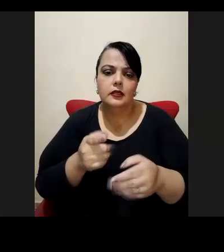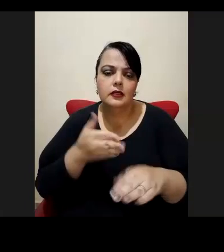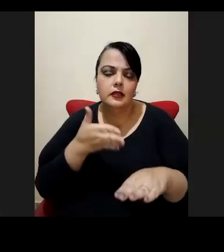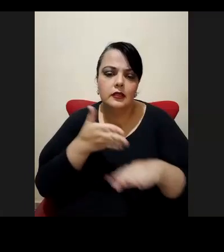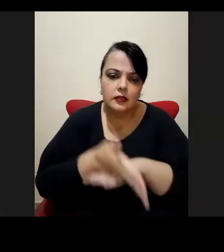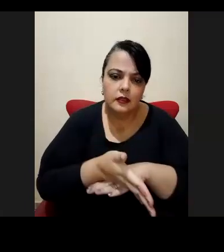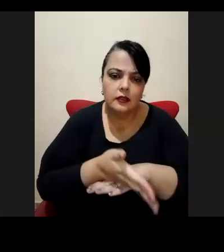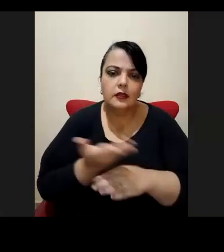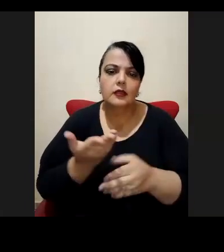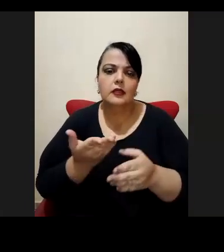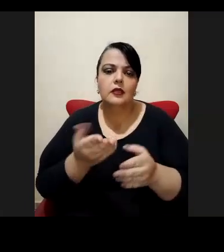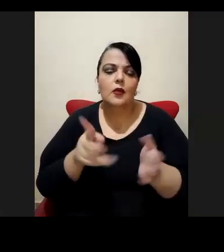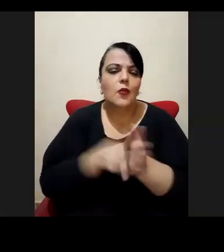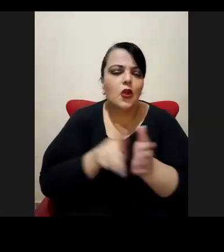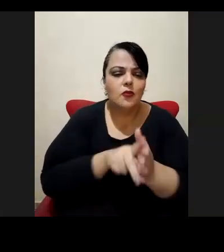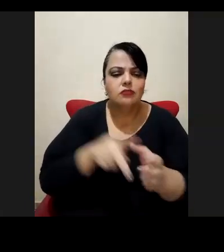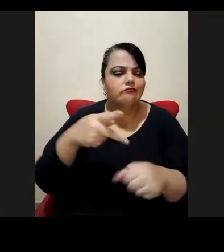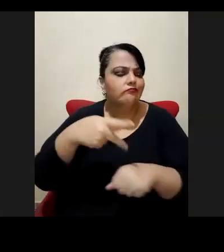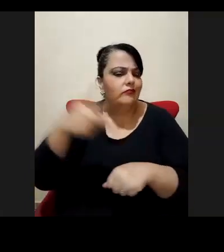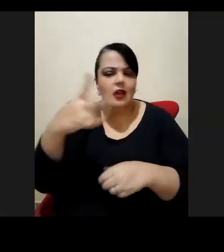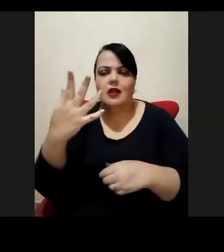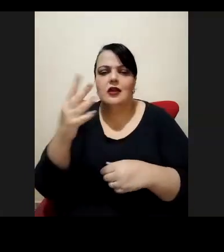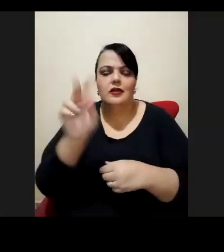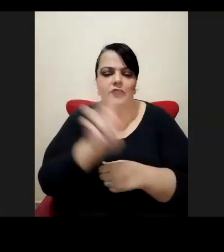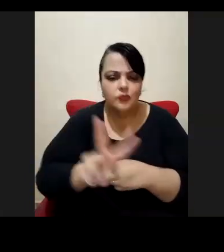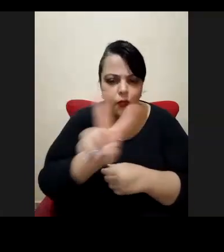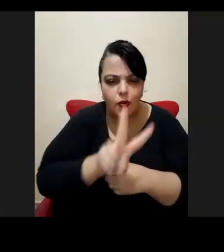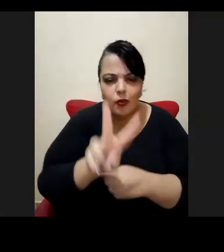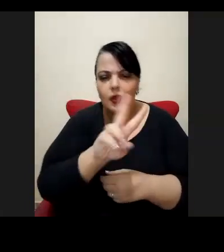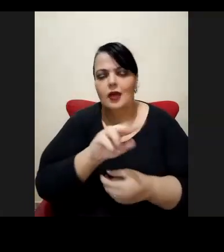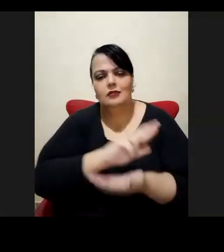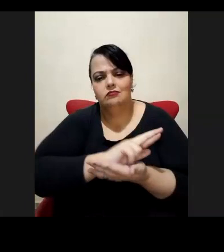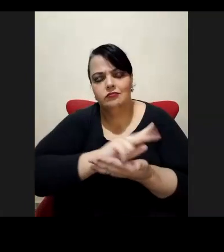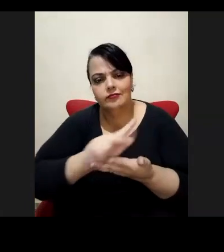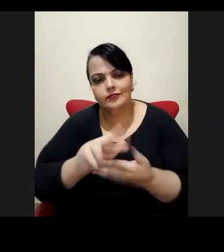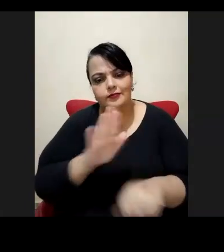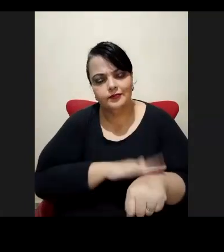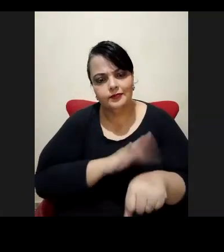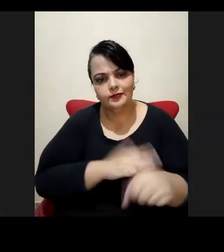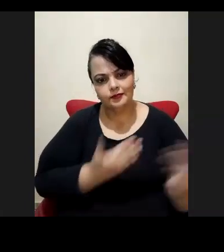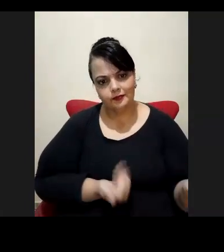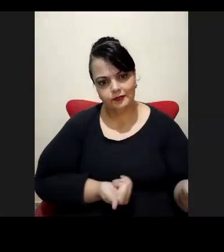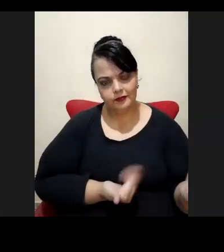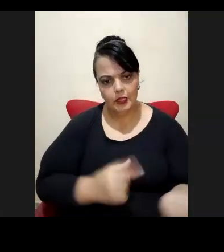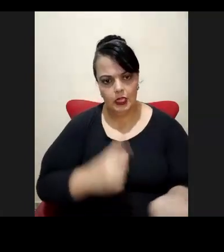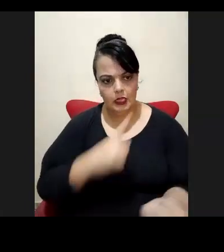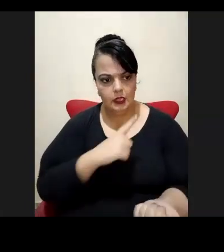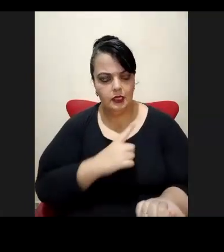na graduação, no vestibular e assim por diante, e no momento em que o adolescente se